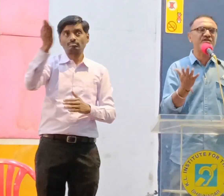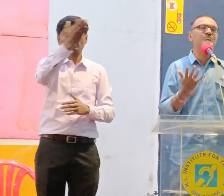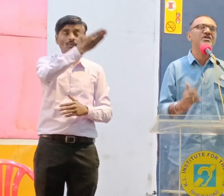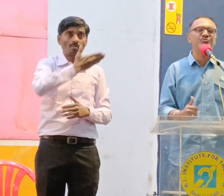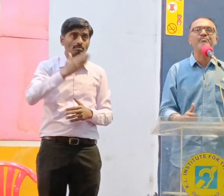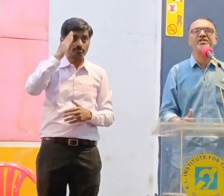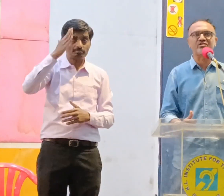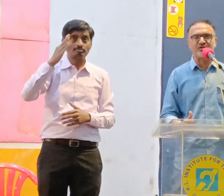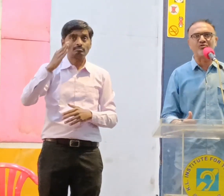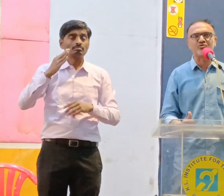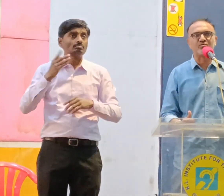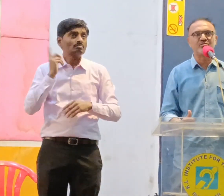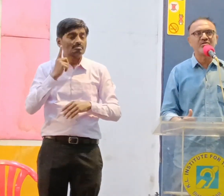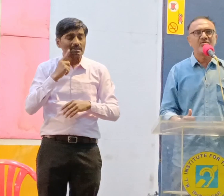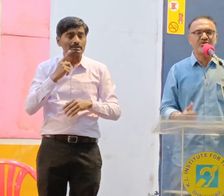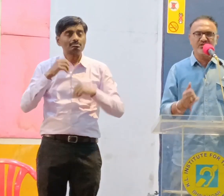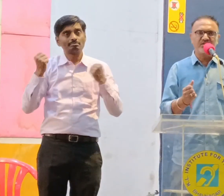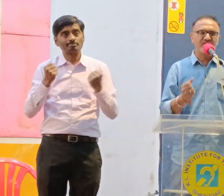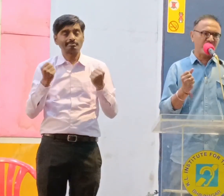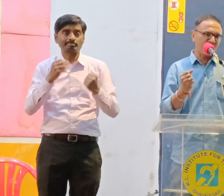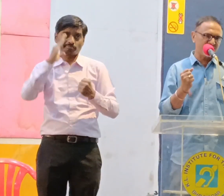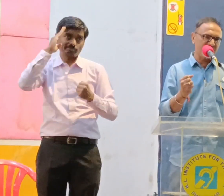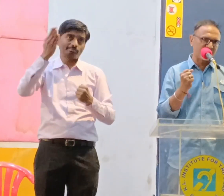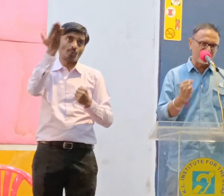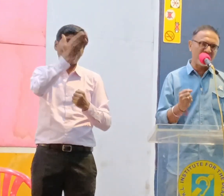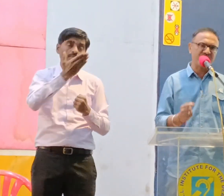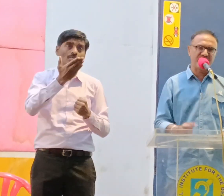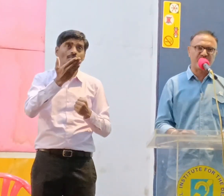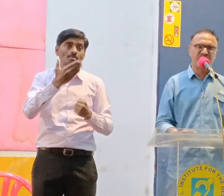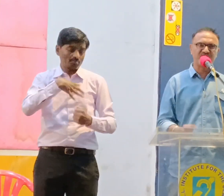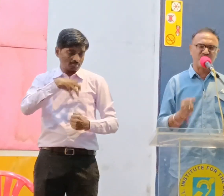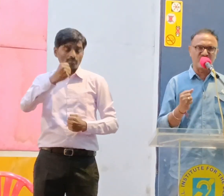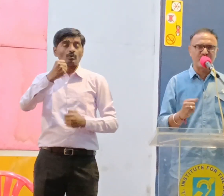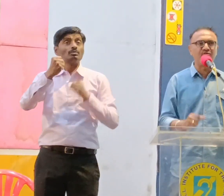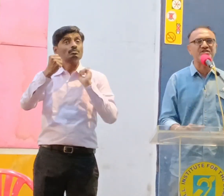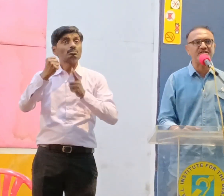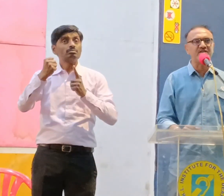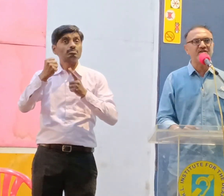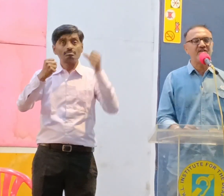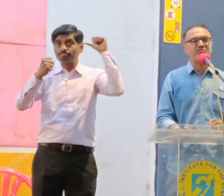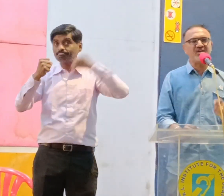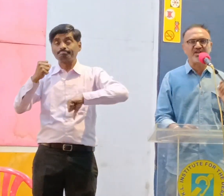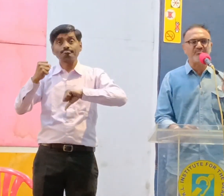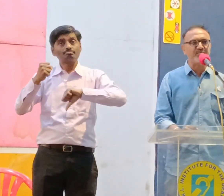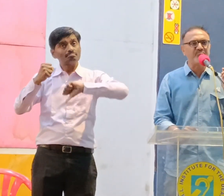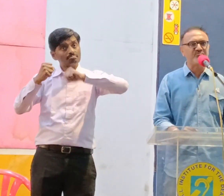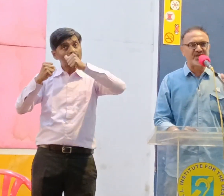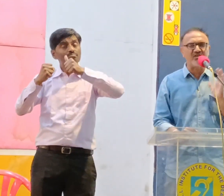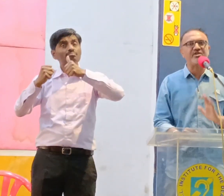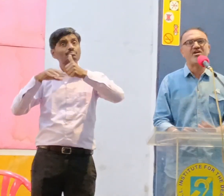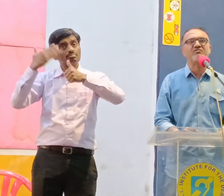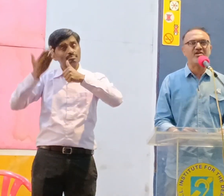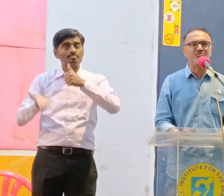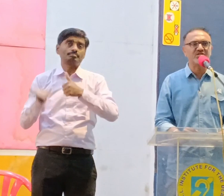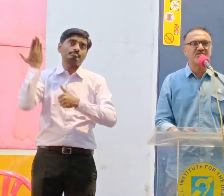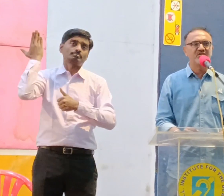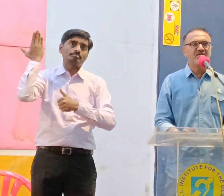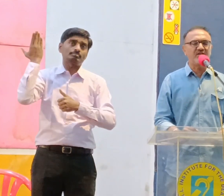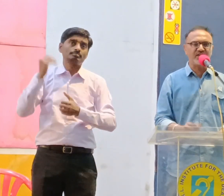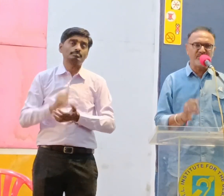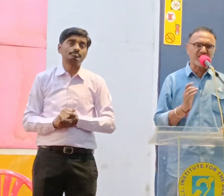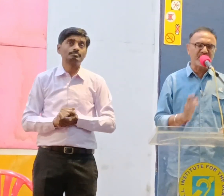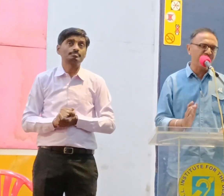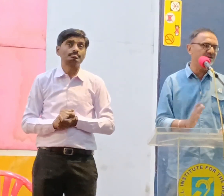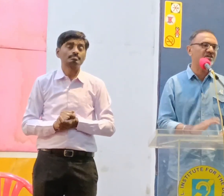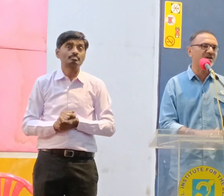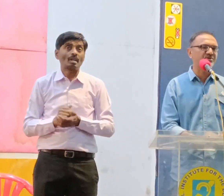અઘરી પરિસ્થિતિમાં તમે મહેનત કરો છો, પણ તમારો જે આ જજ્બા છે, જે હોંસલો છે, એ તમારે એમને એમ જાળવી રાખવાનો છે.